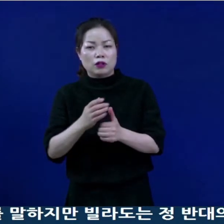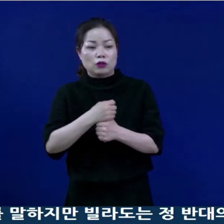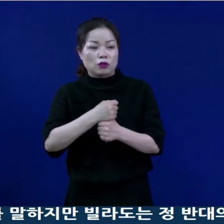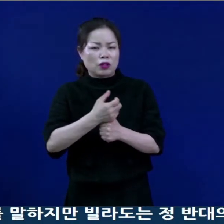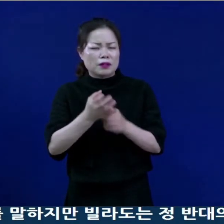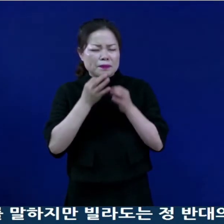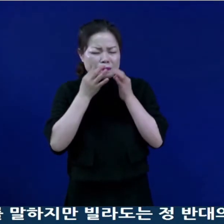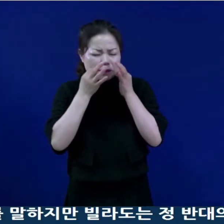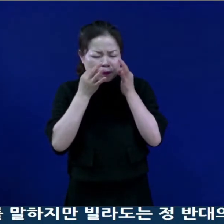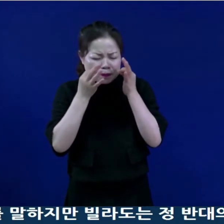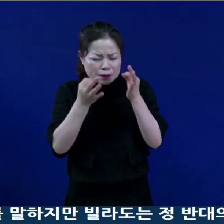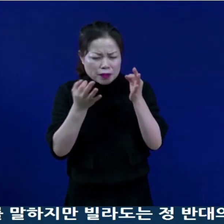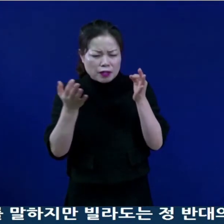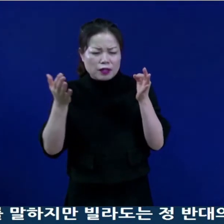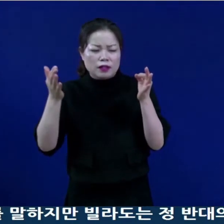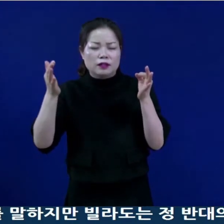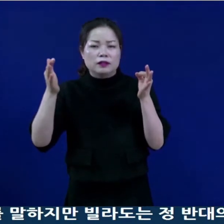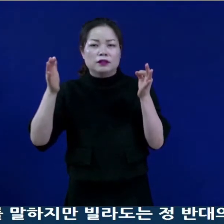힘썼으나